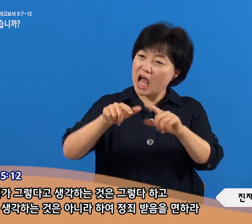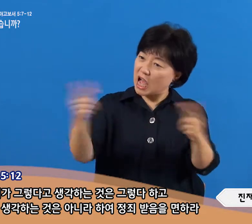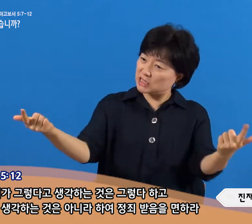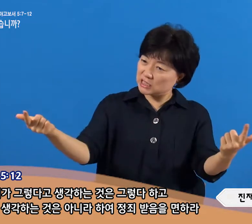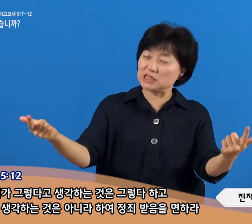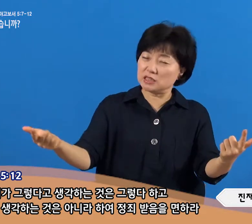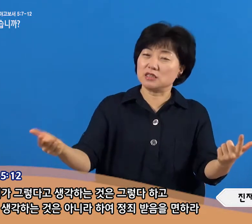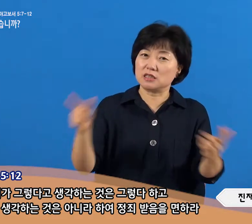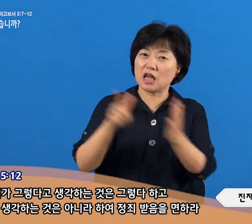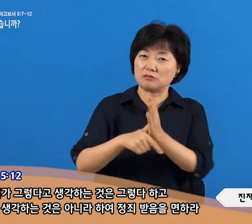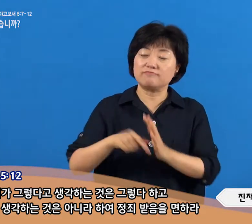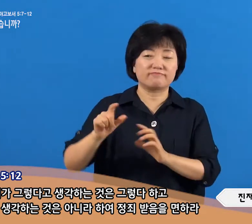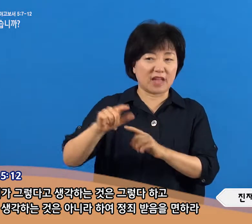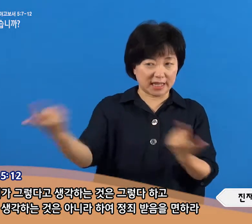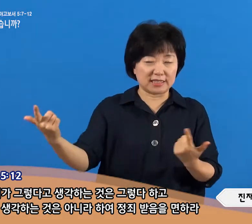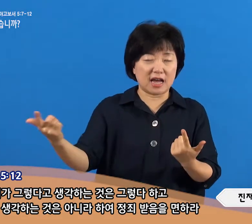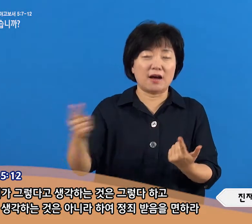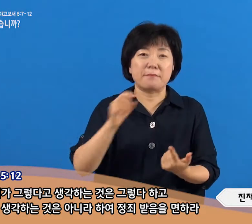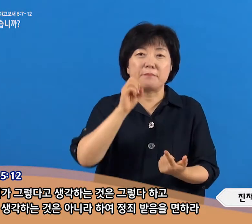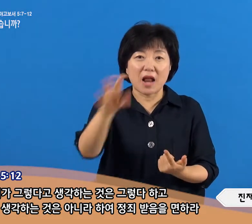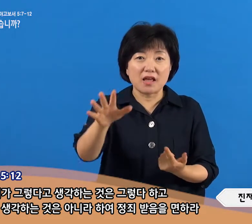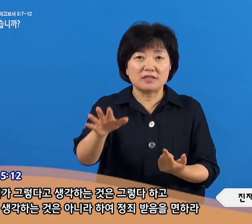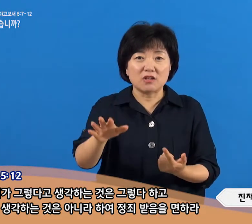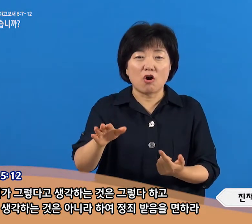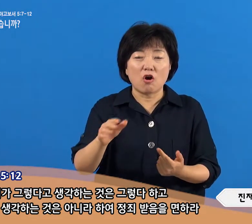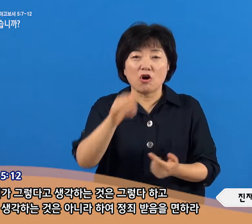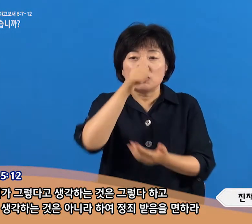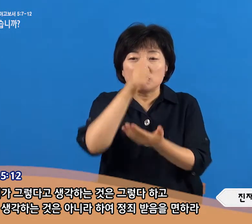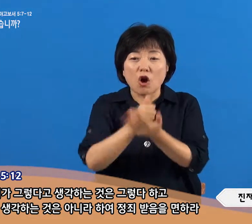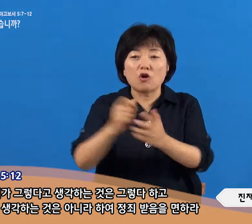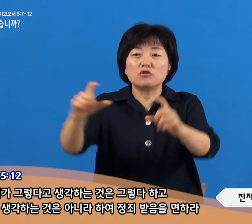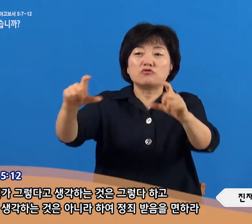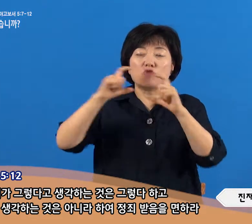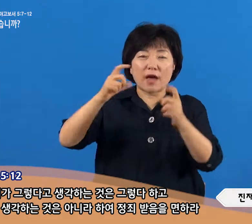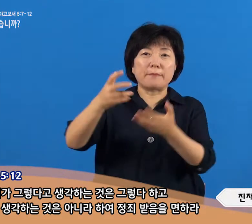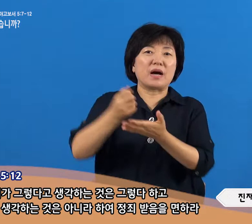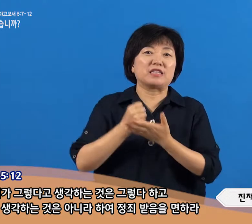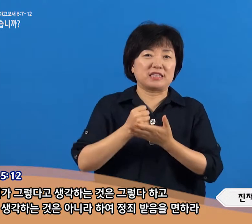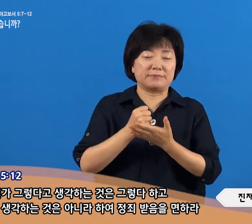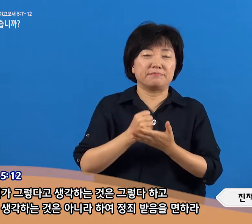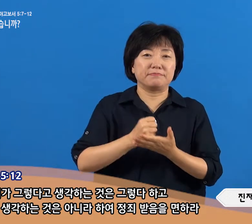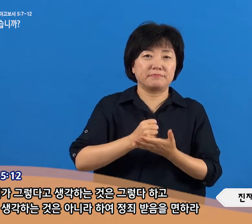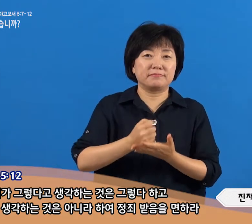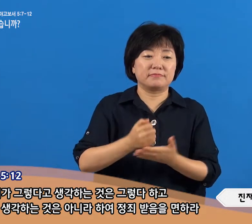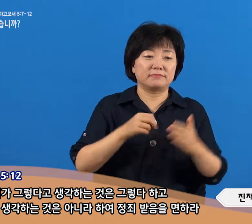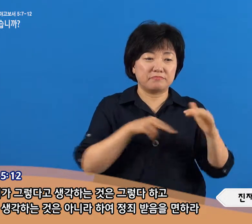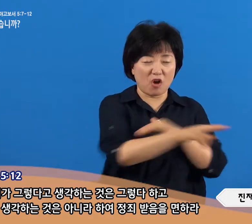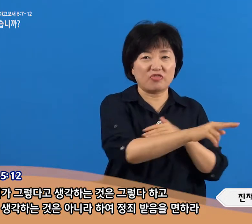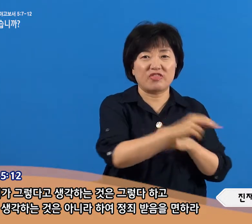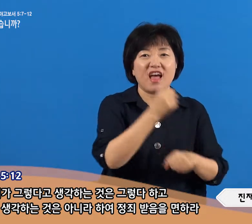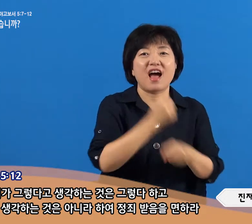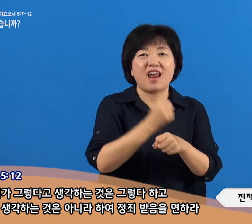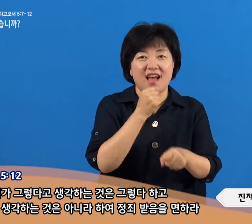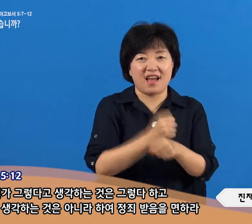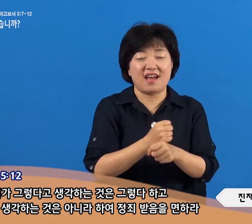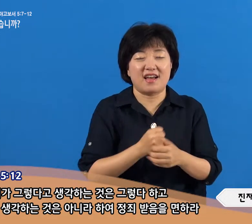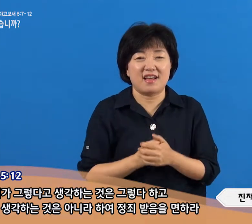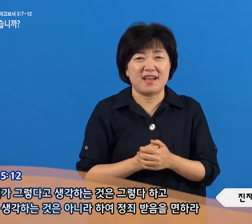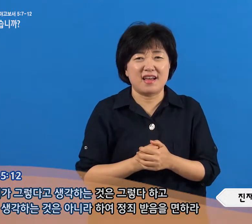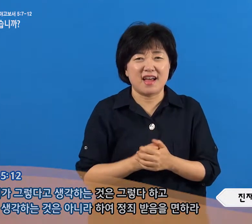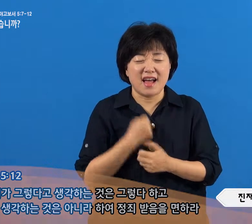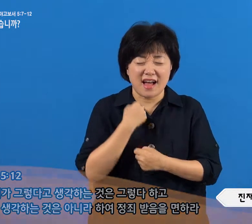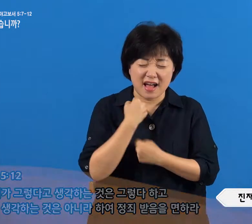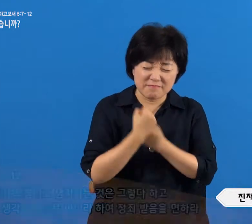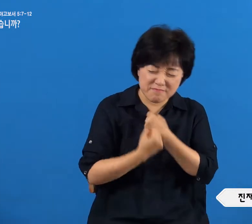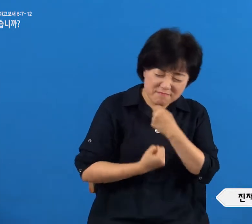아니라 하여 정죄받음을 면하라. 세 번째로 성경은 말씀합니다.